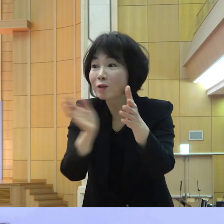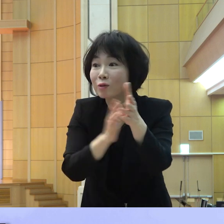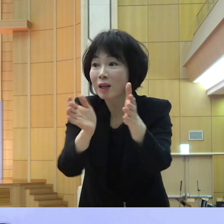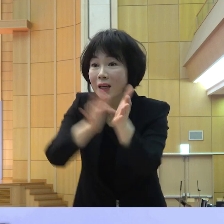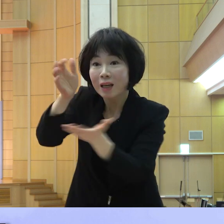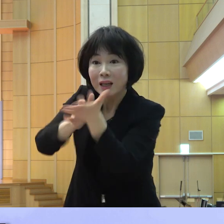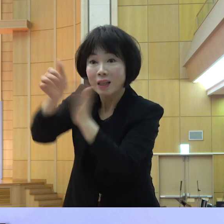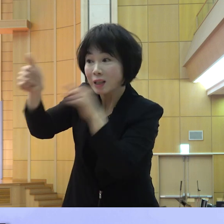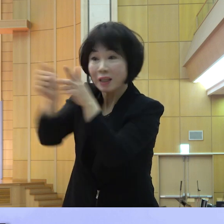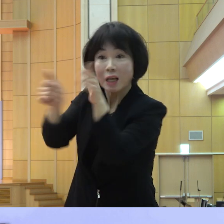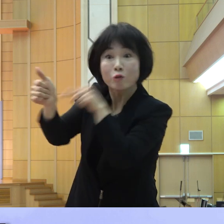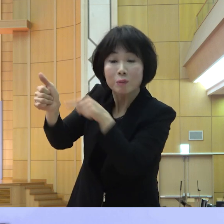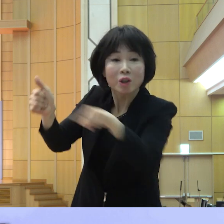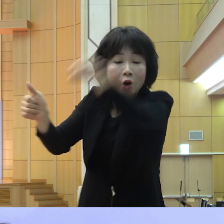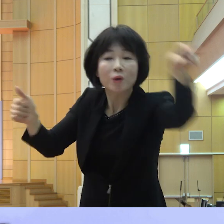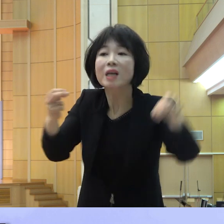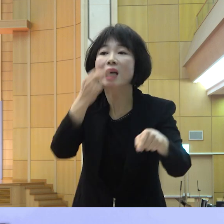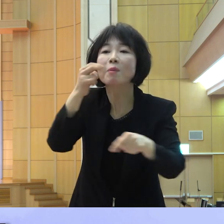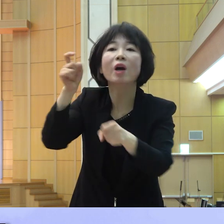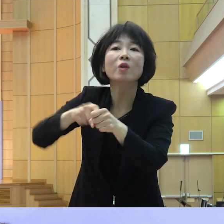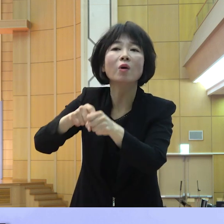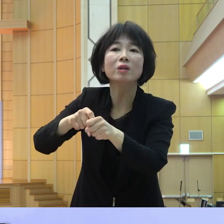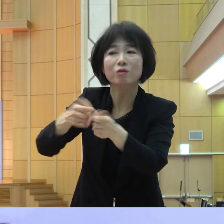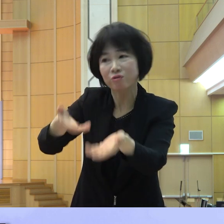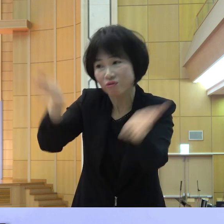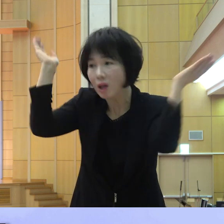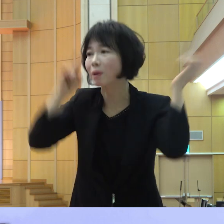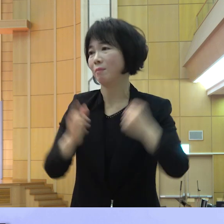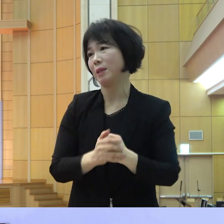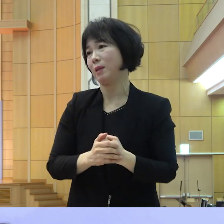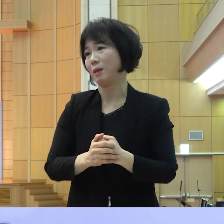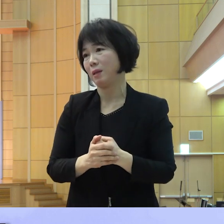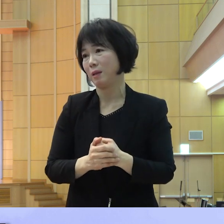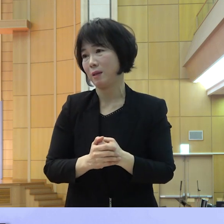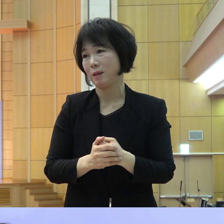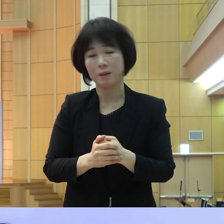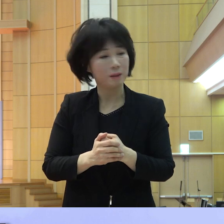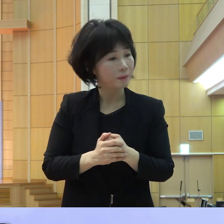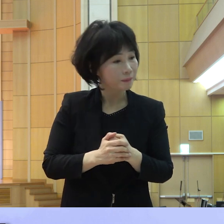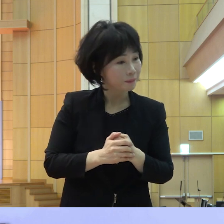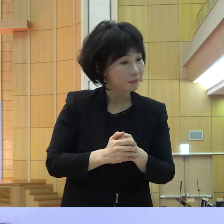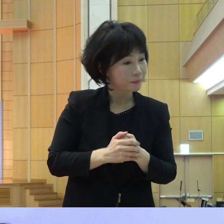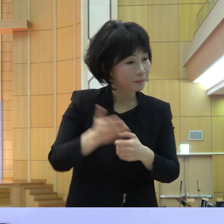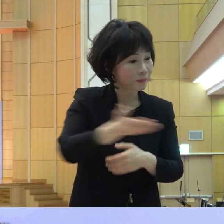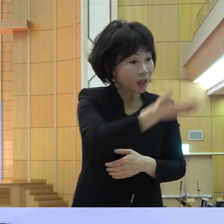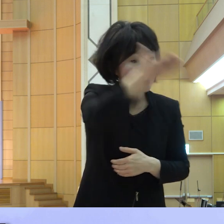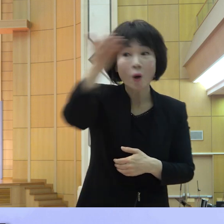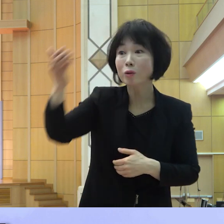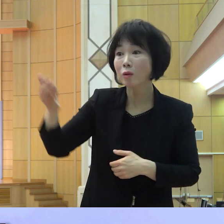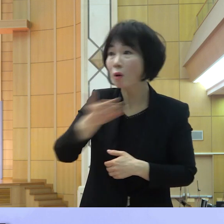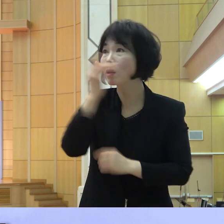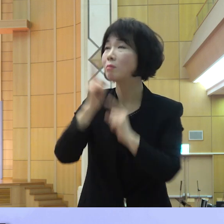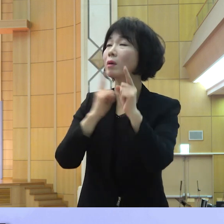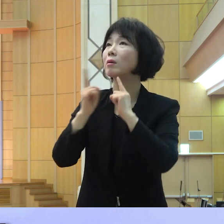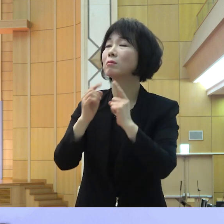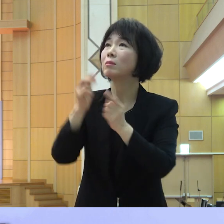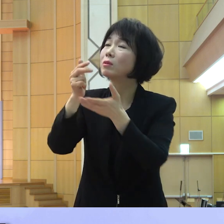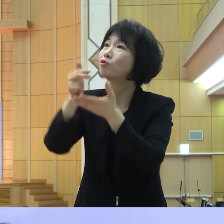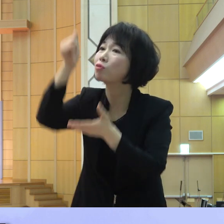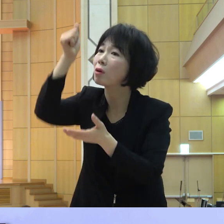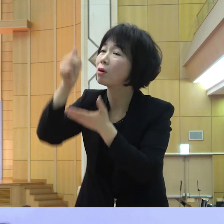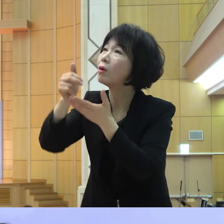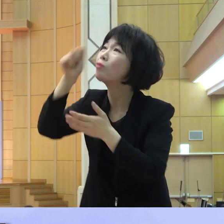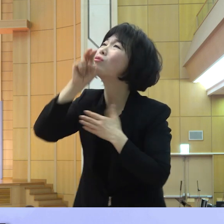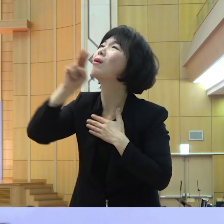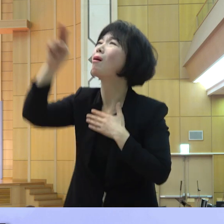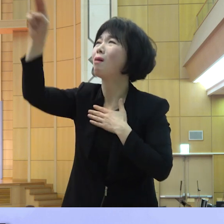되어 준다는 거죠. 34절, 저희가 가로되 이 말씀을 듣고 난 다음에 가로되 주여